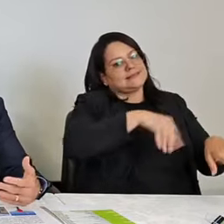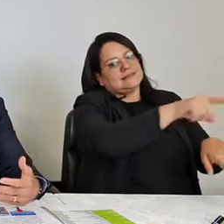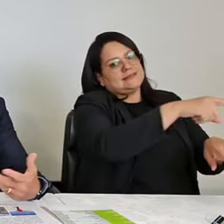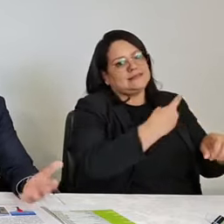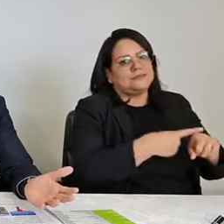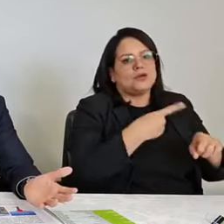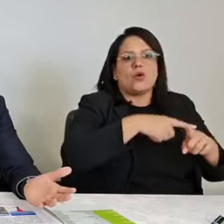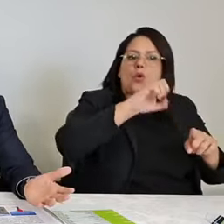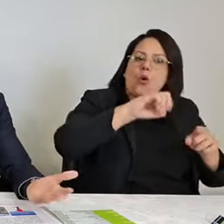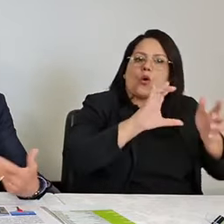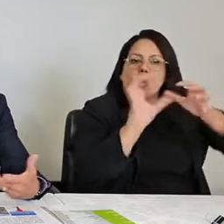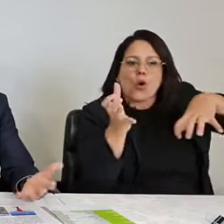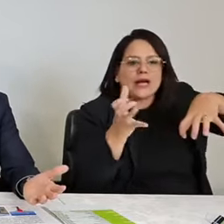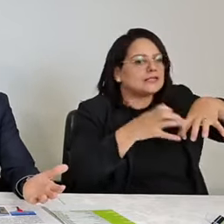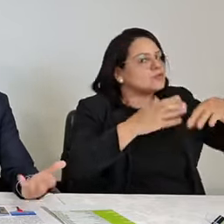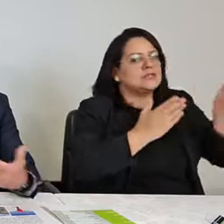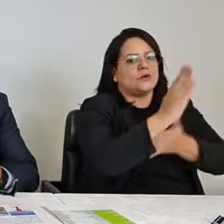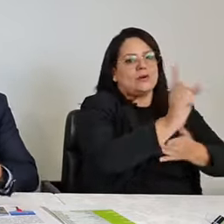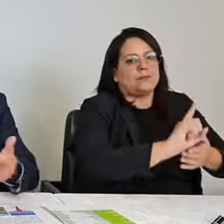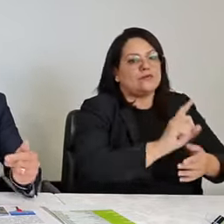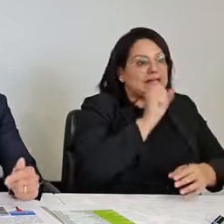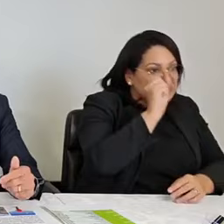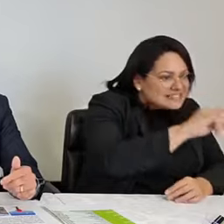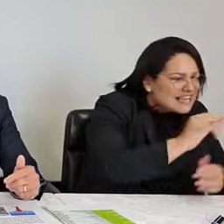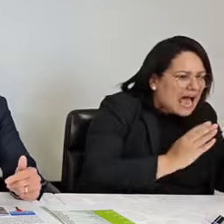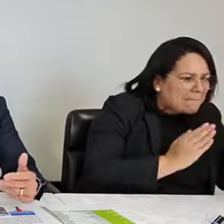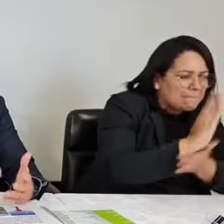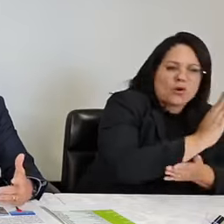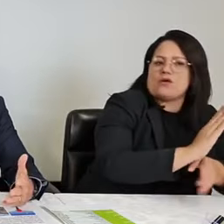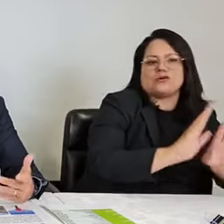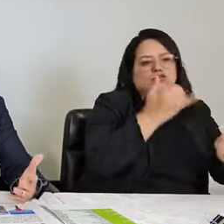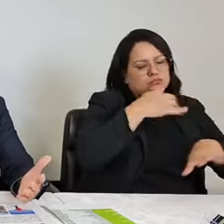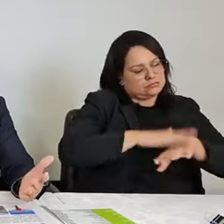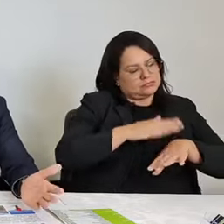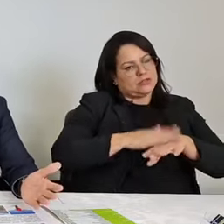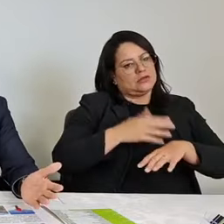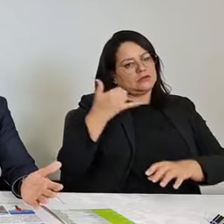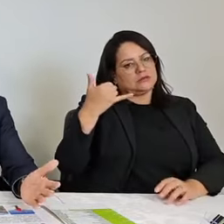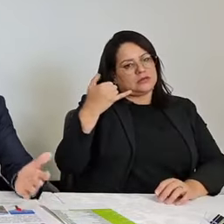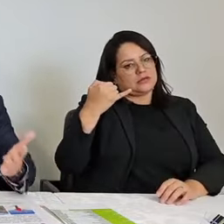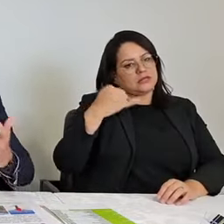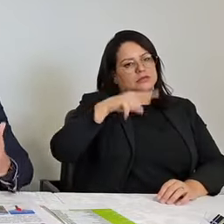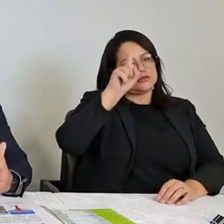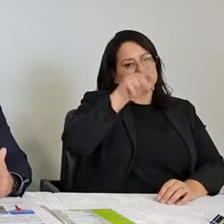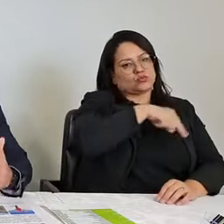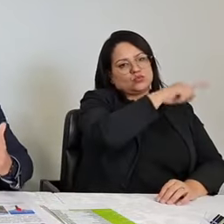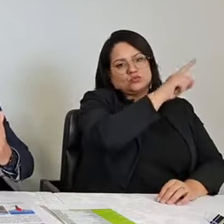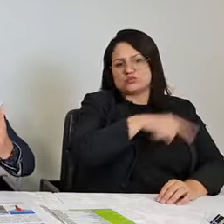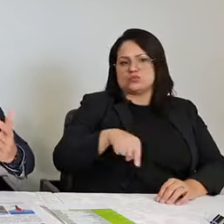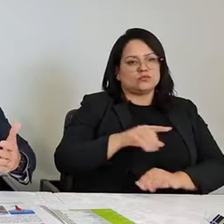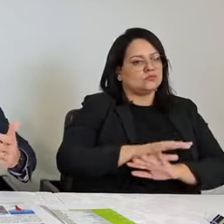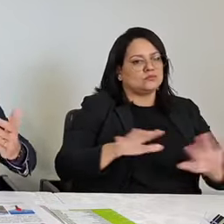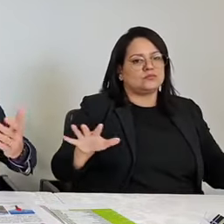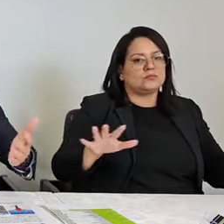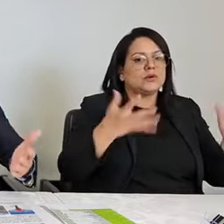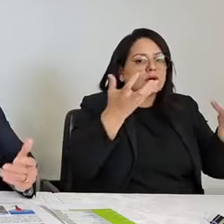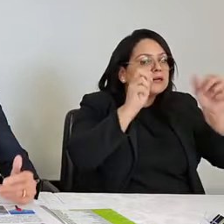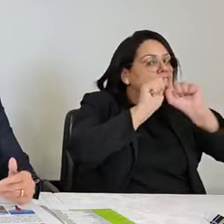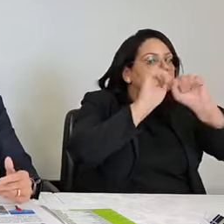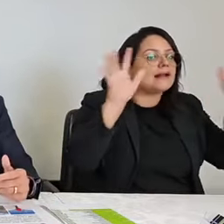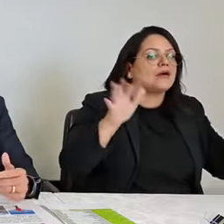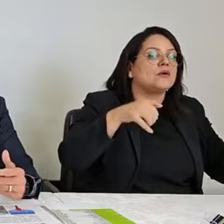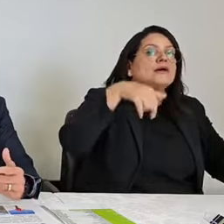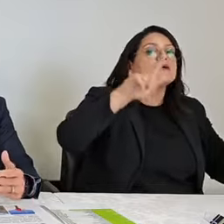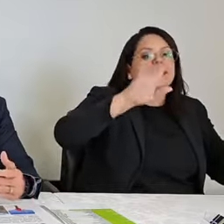Congresso não aprovar isso aí. Se porventura aprovar, a gente tem aqui a caneta para o veto. Mas deixa bem claro, quem decide na ponta da